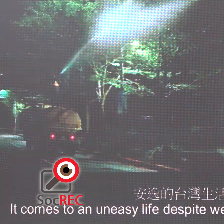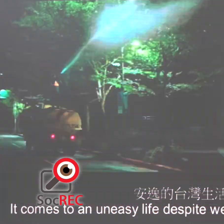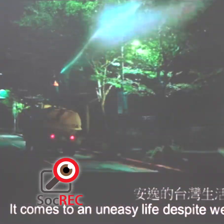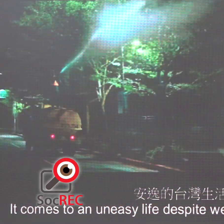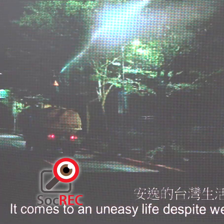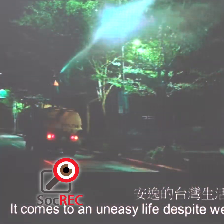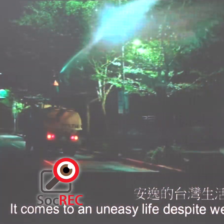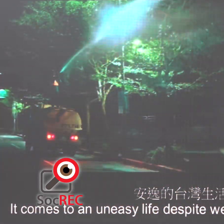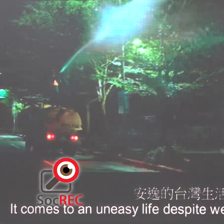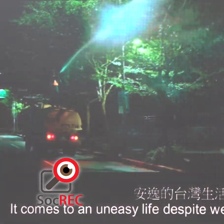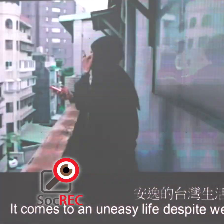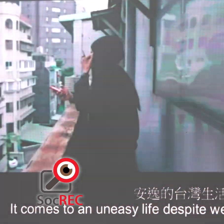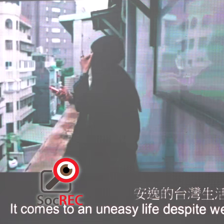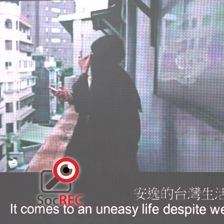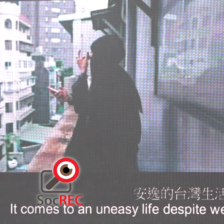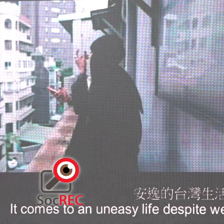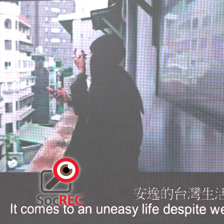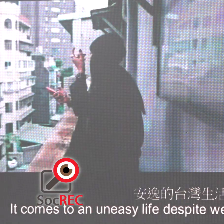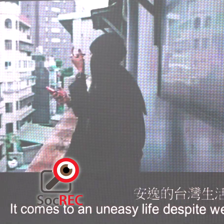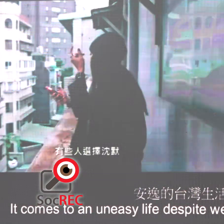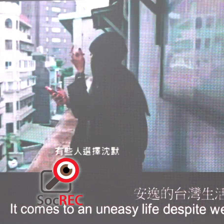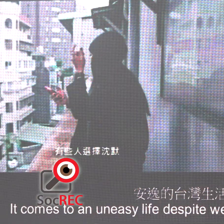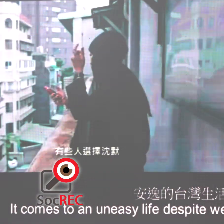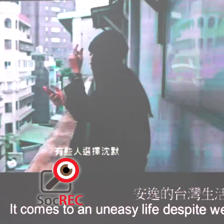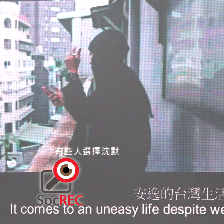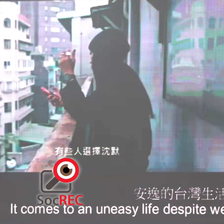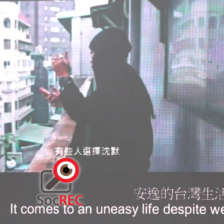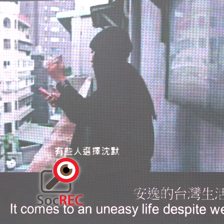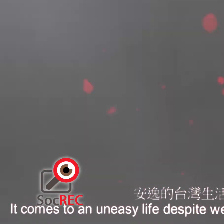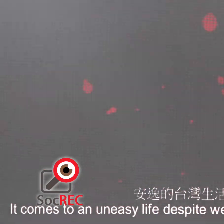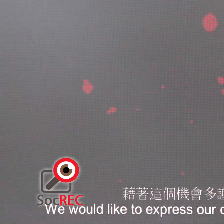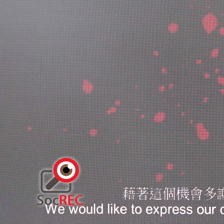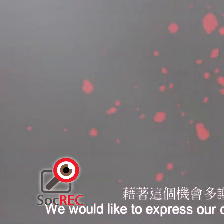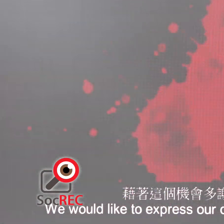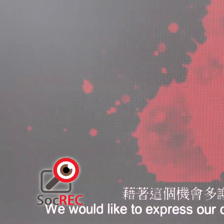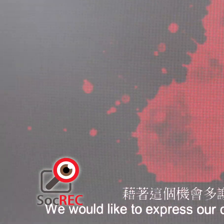按日嘅台灣生活係幾咁令人不安啊！